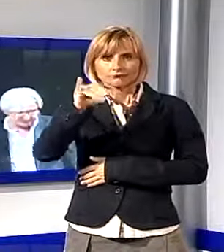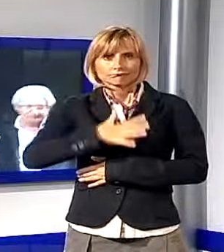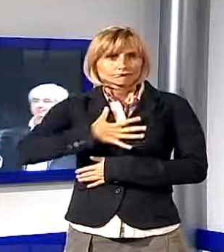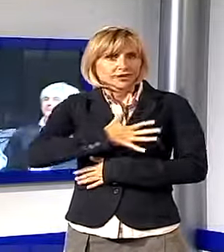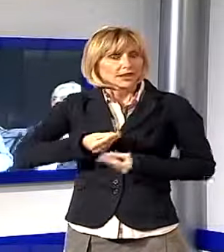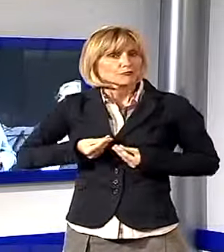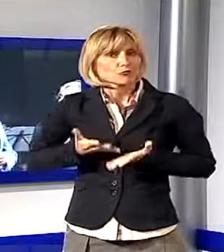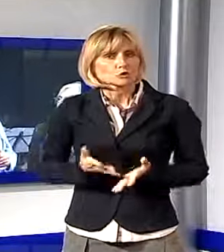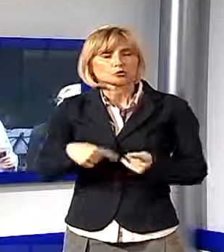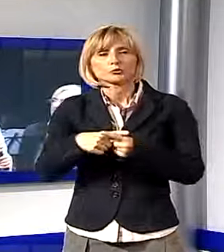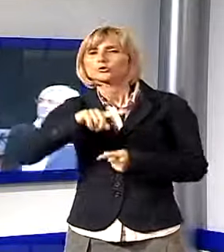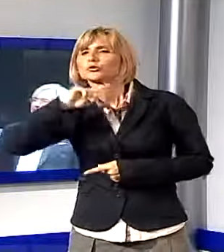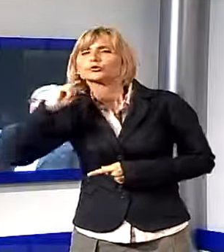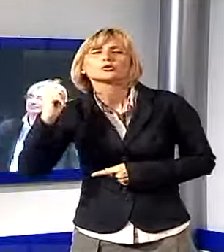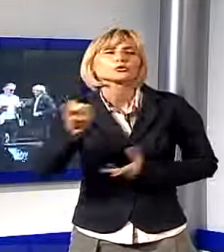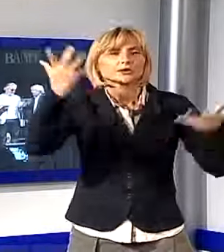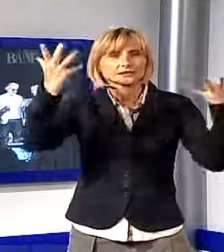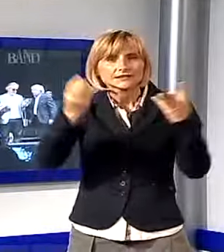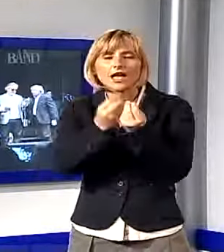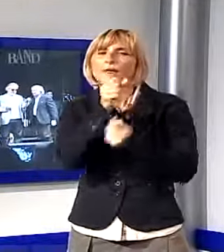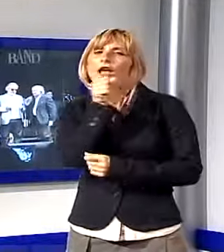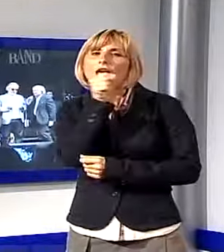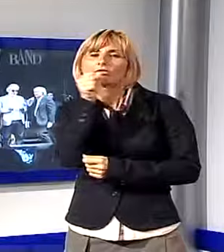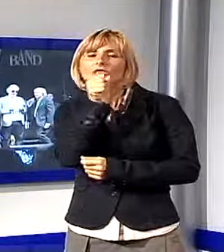fatto cantare tutti eseguendo l'inno di Mameli.